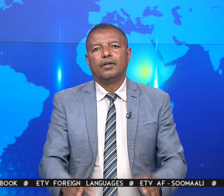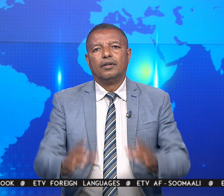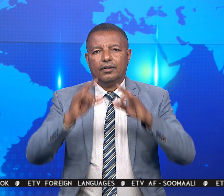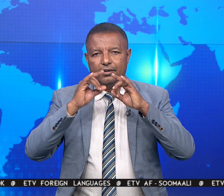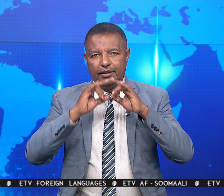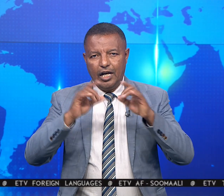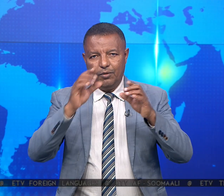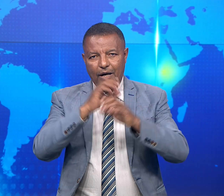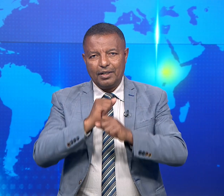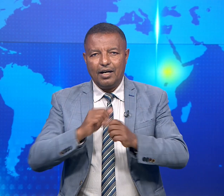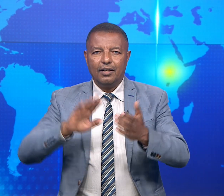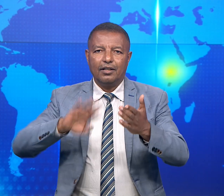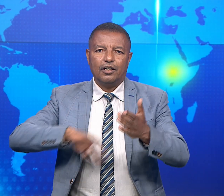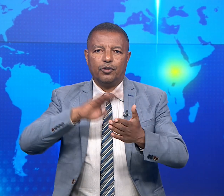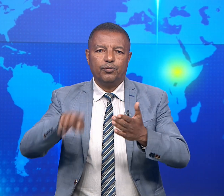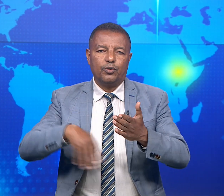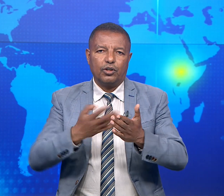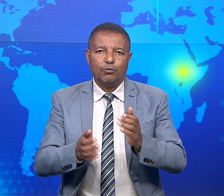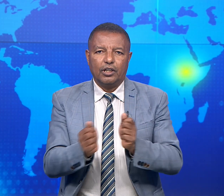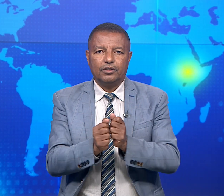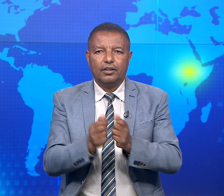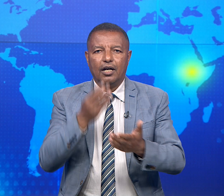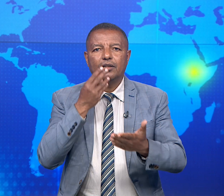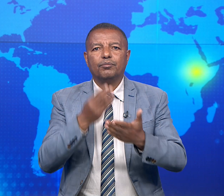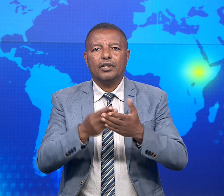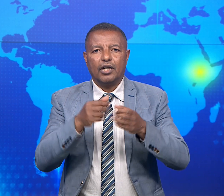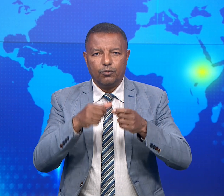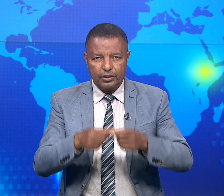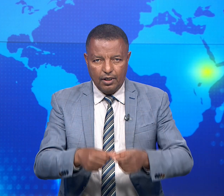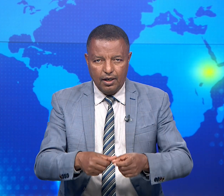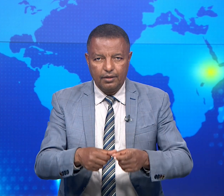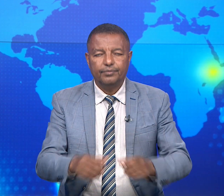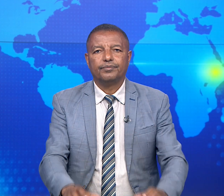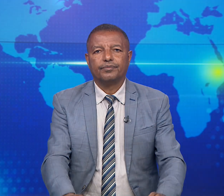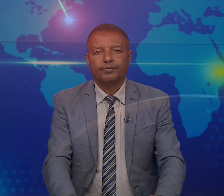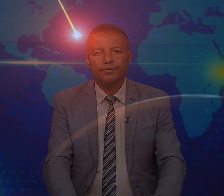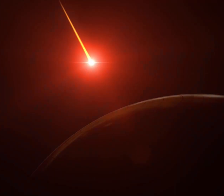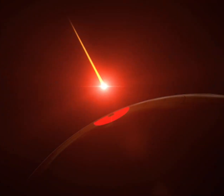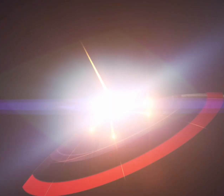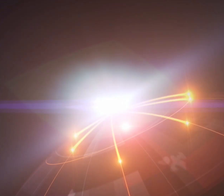ዜናው አበቃ። ከቀሪ ፕሮግራሞቻችን ጋር መልካም ቆይታ